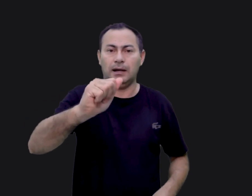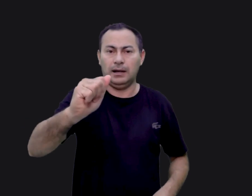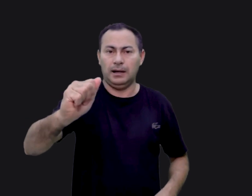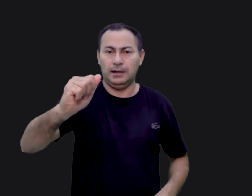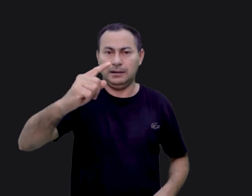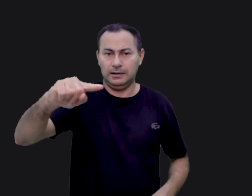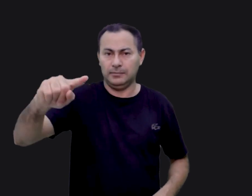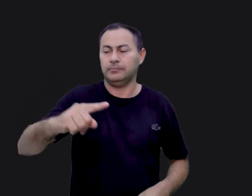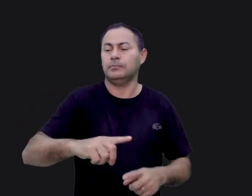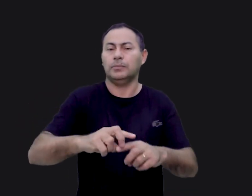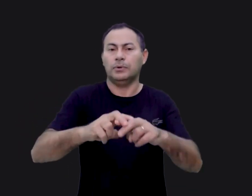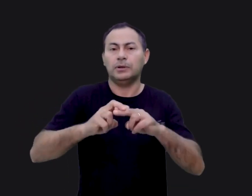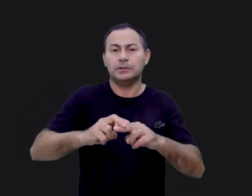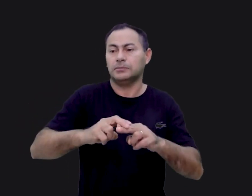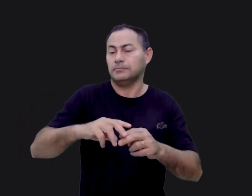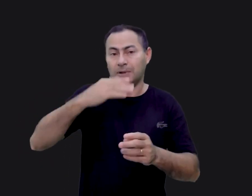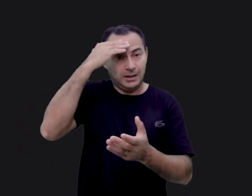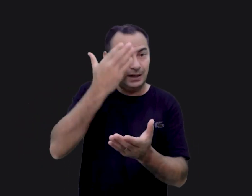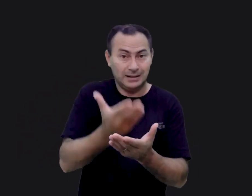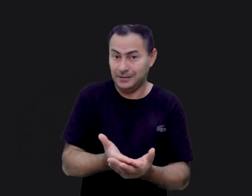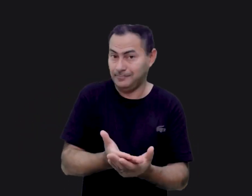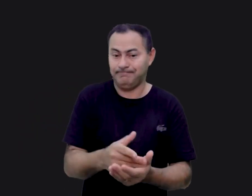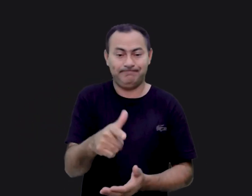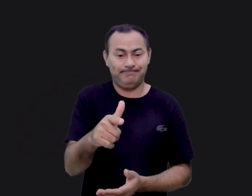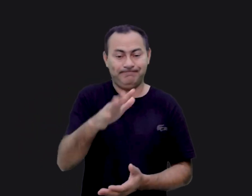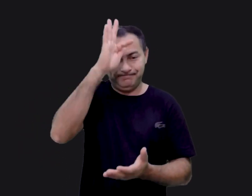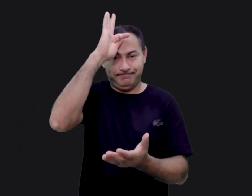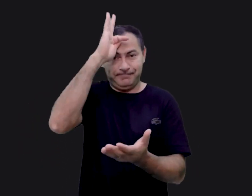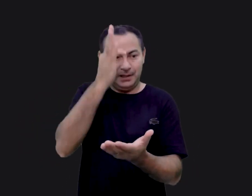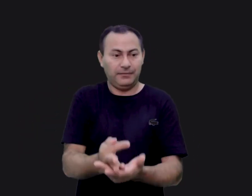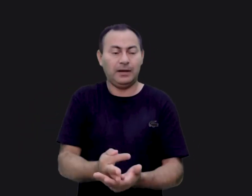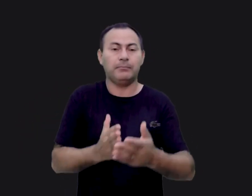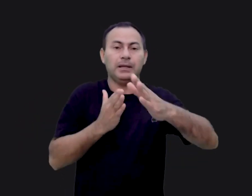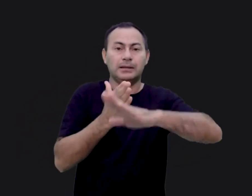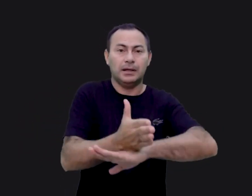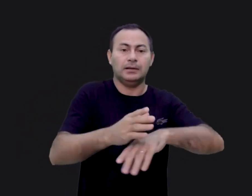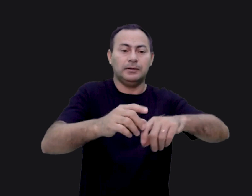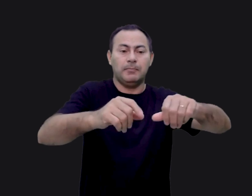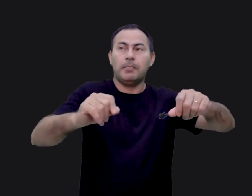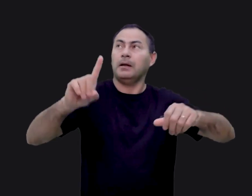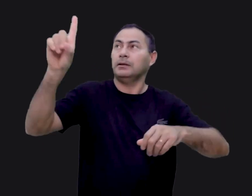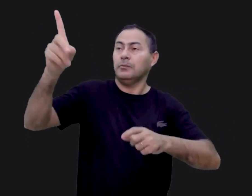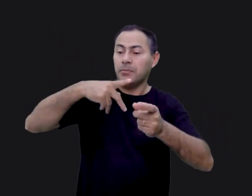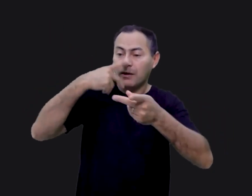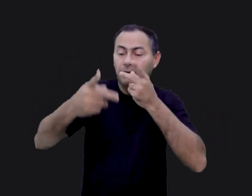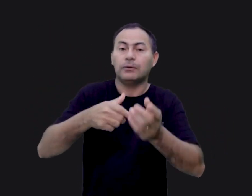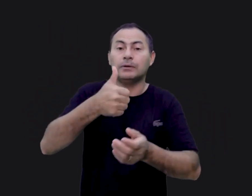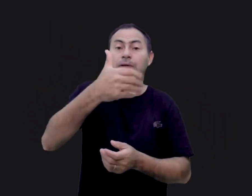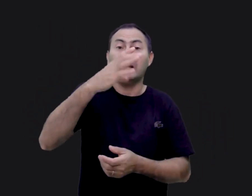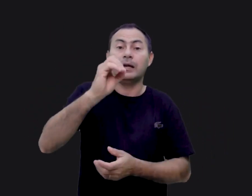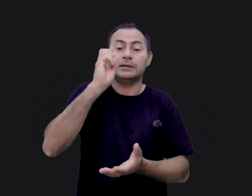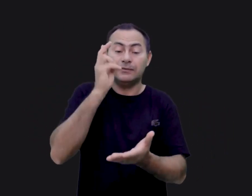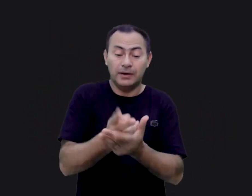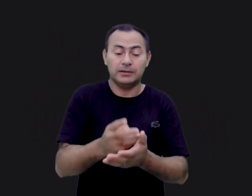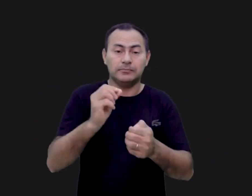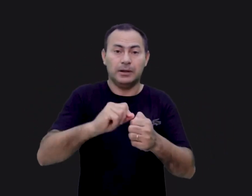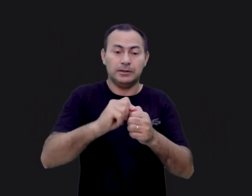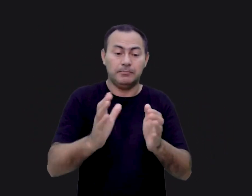Por isso que eles não creram, Eles não tiveram fé para invadir a terra. Deus falou 10 vezes que faria